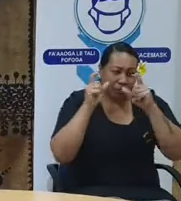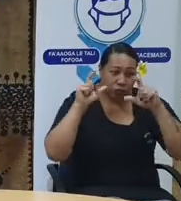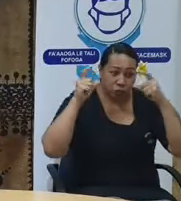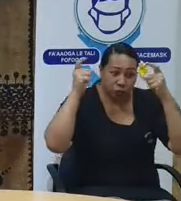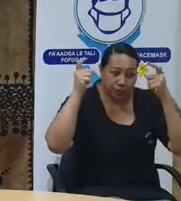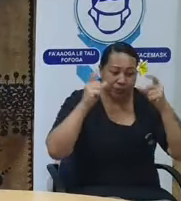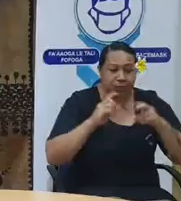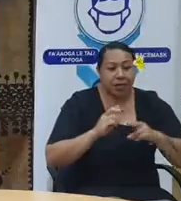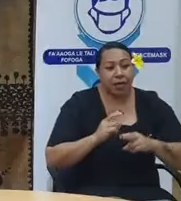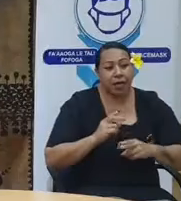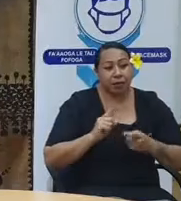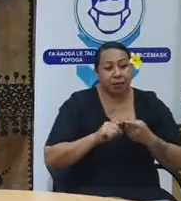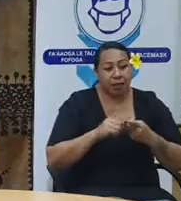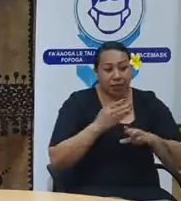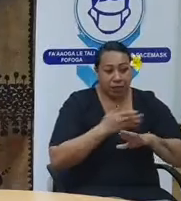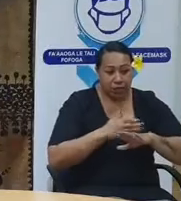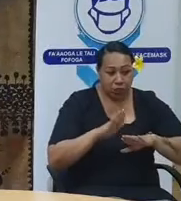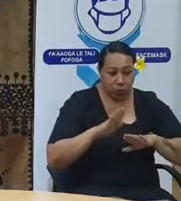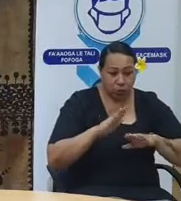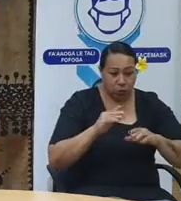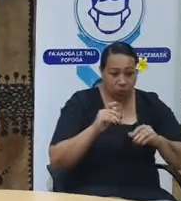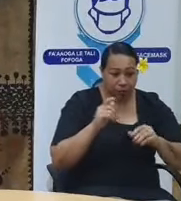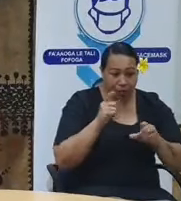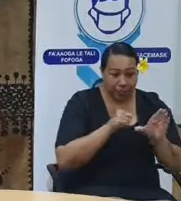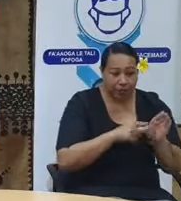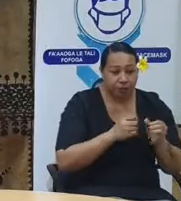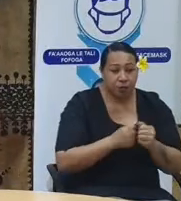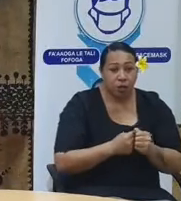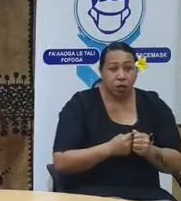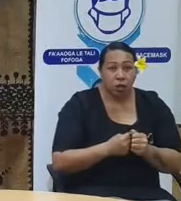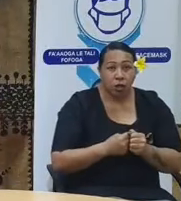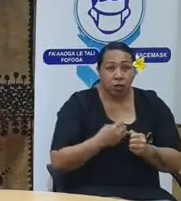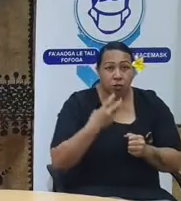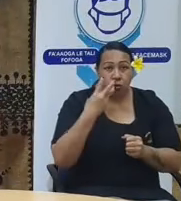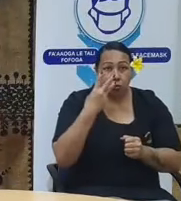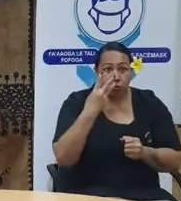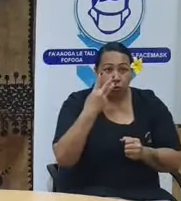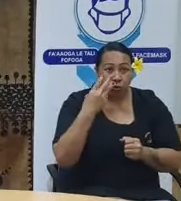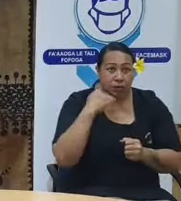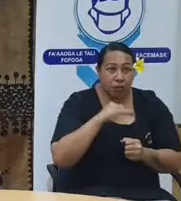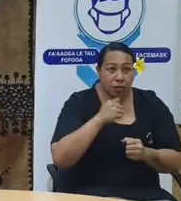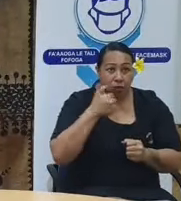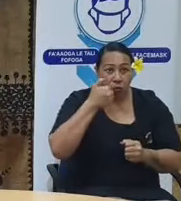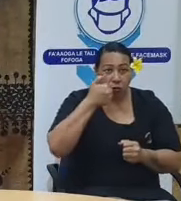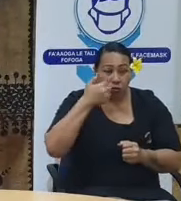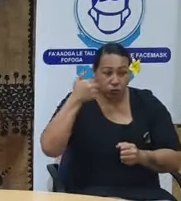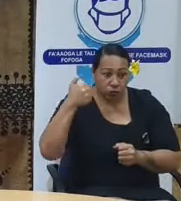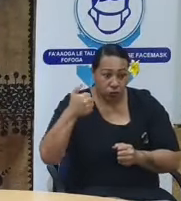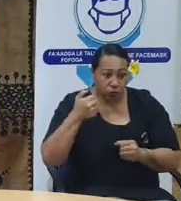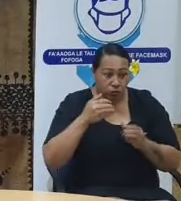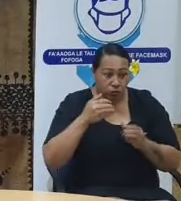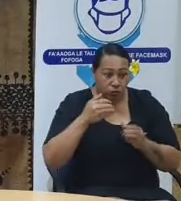o mai lea sou, wa tau se lau ono sifulu ono vaa, vaa o loa, vaa wha mota, o isi vaa, o loo ofi